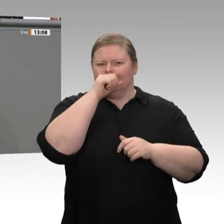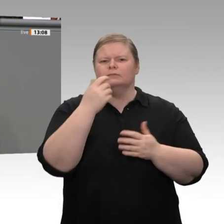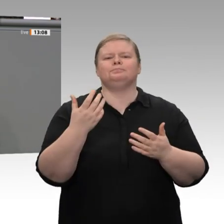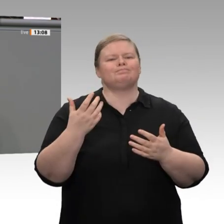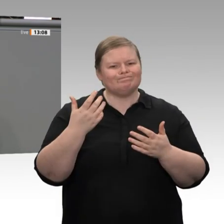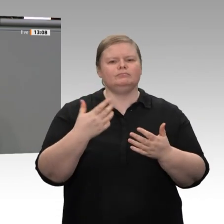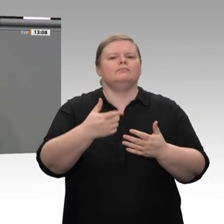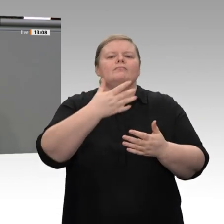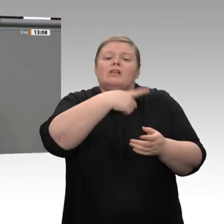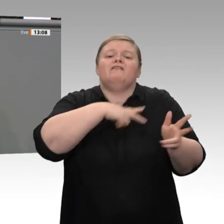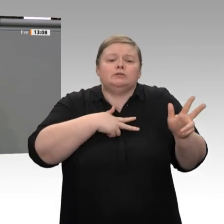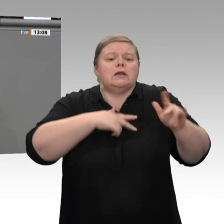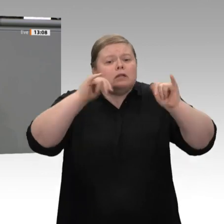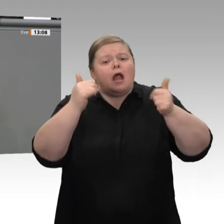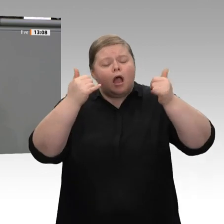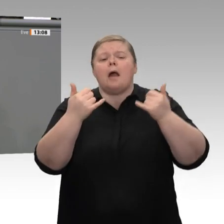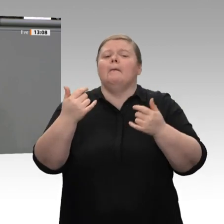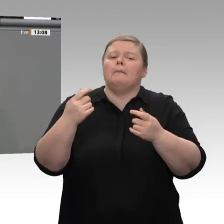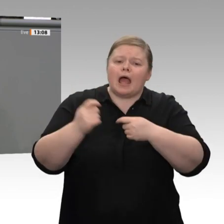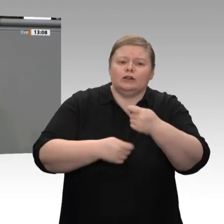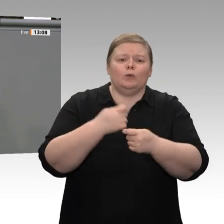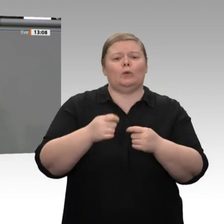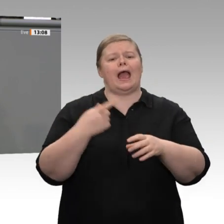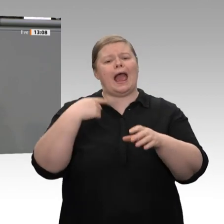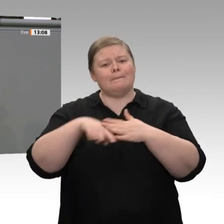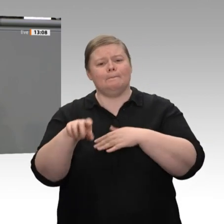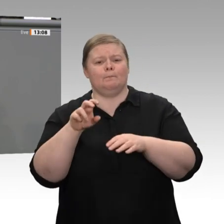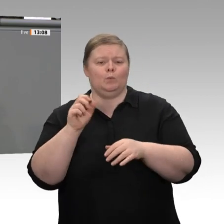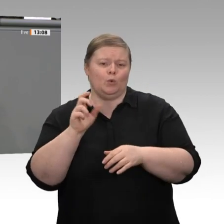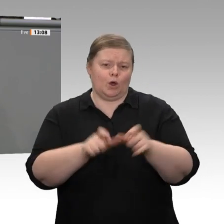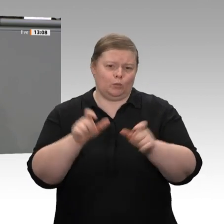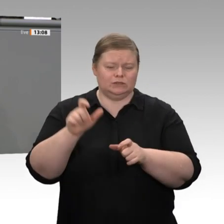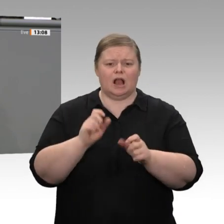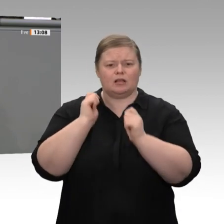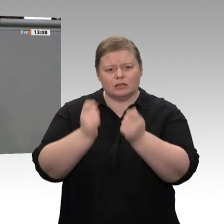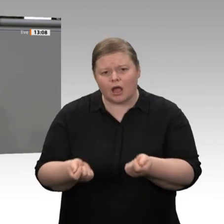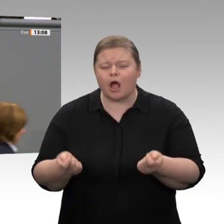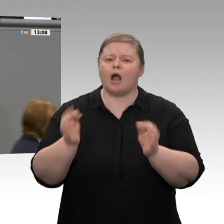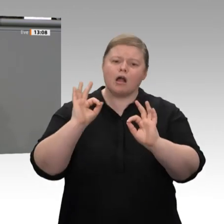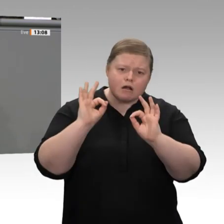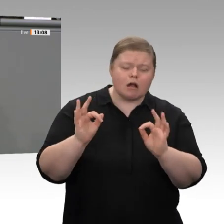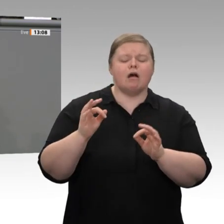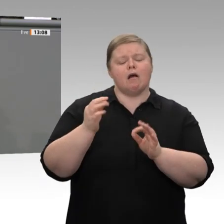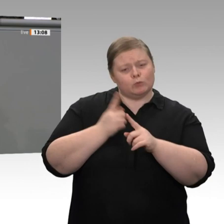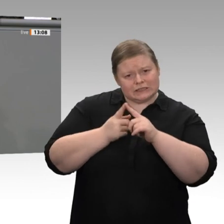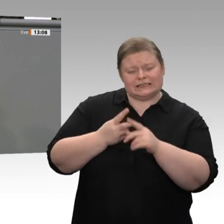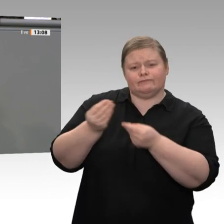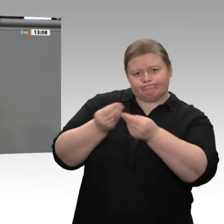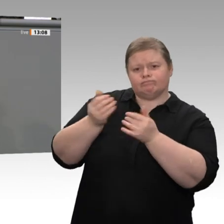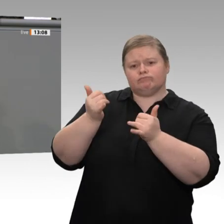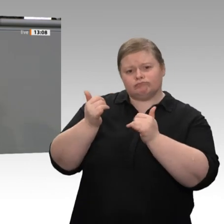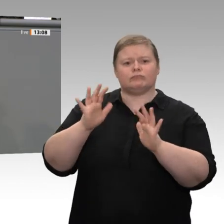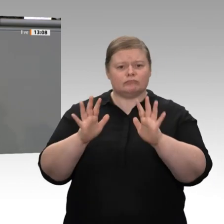Es geht aber darum, dass wir den Betroffenen einen Rechtsanspruch gewähren. Die Linke findet, die Nachfahren